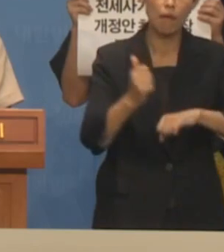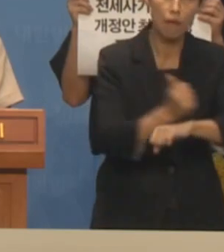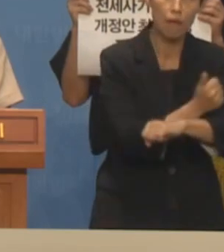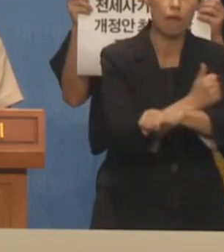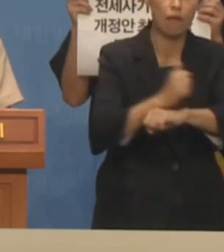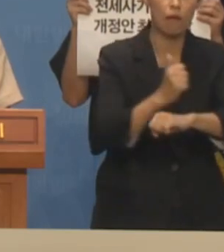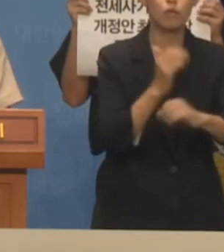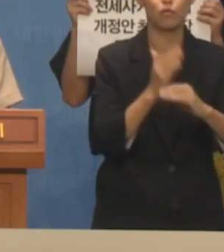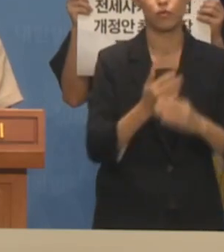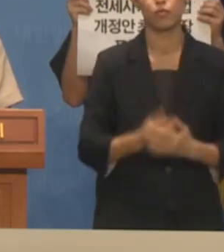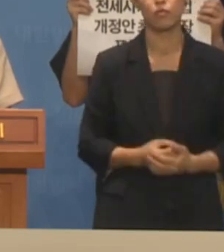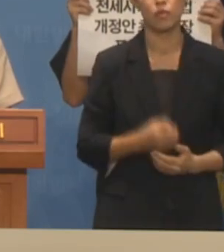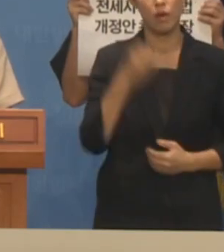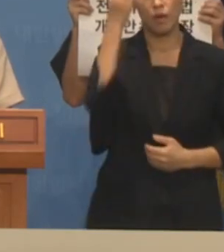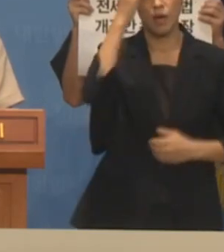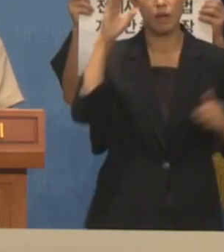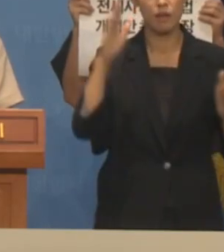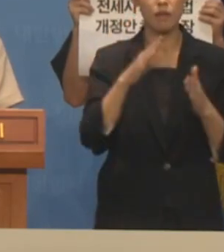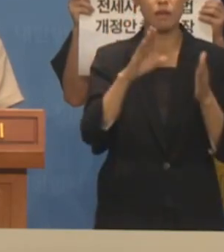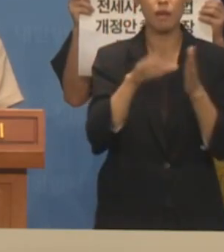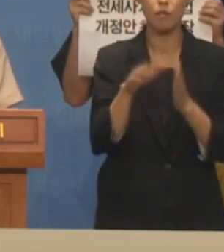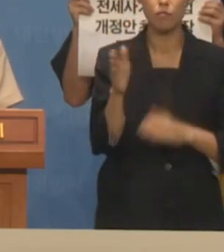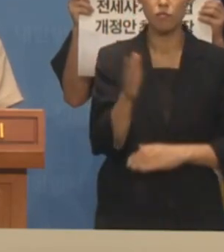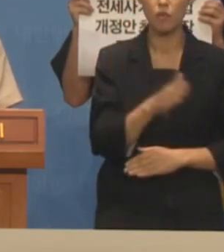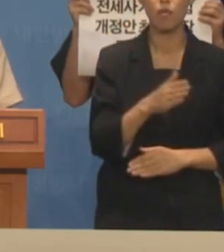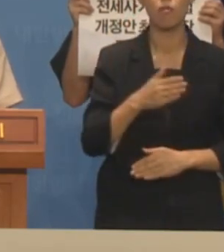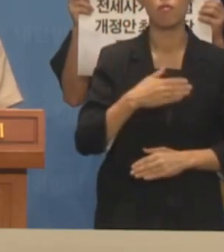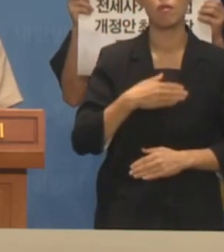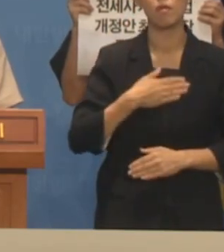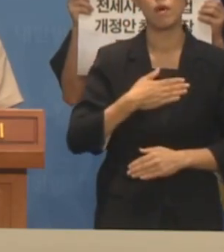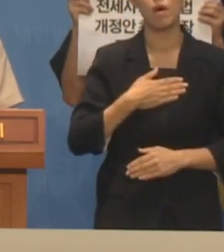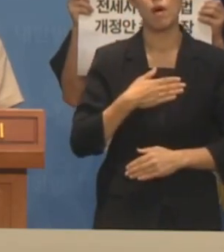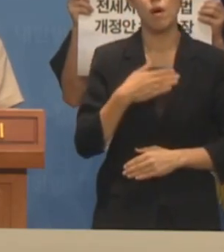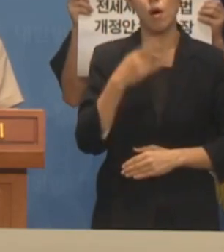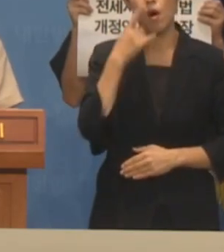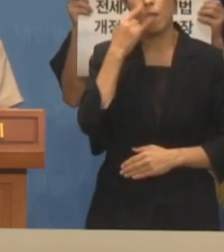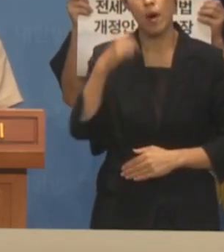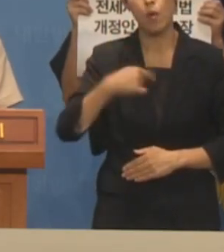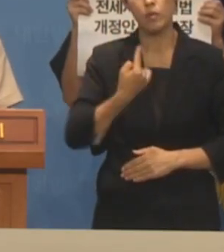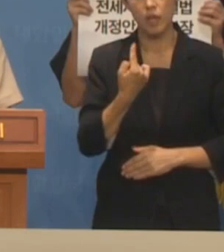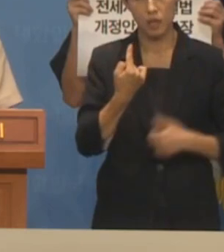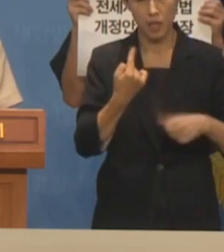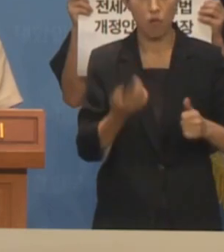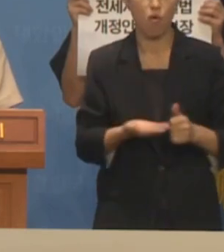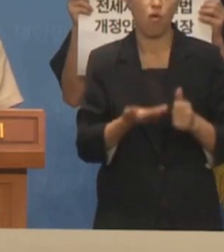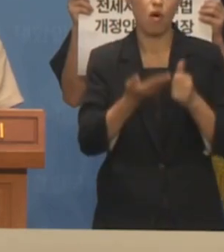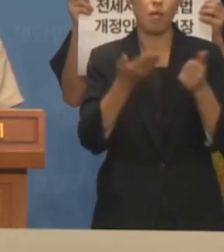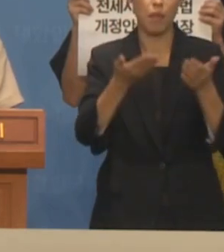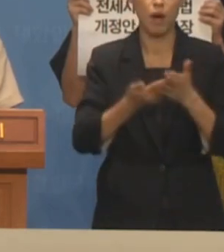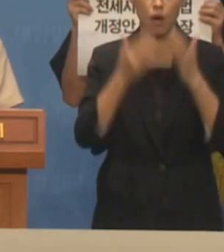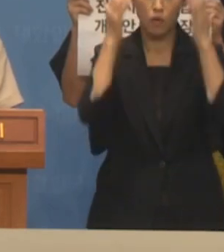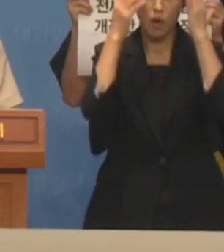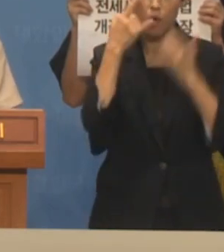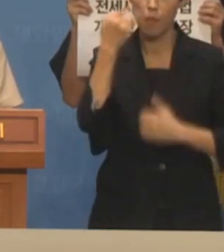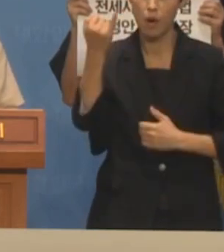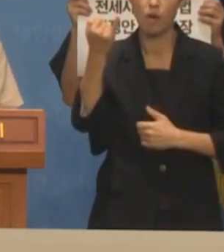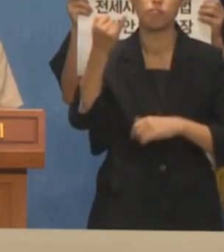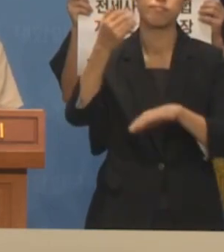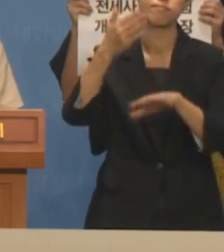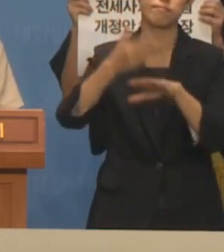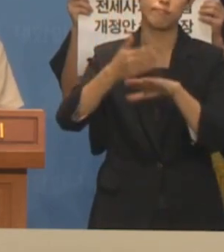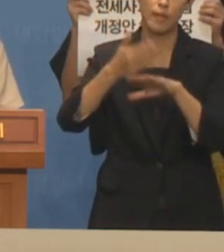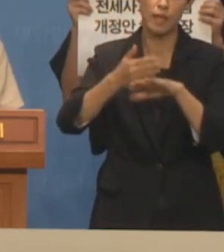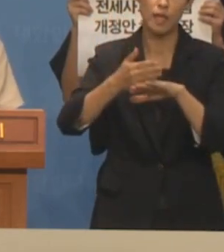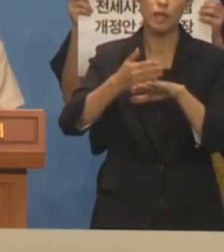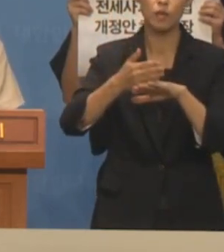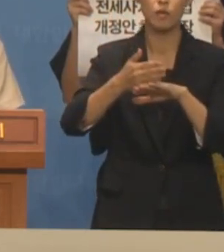때부터 아버지가 몸이 아프셔서 일도 못하시고 어머니 혼자 자식들을 정말 힘들게 키우셨는데 고생하시는 어머니가 너무 고맙고 죄송해서